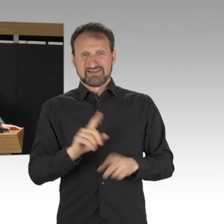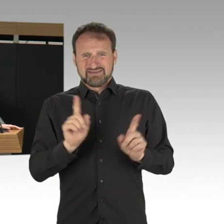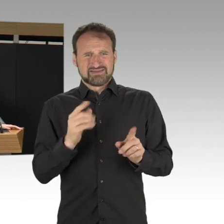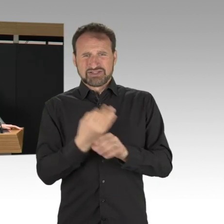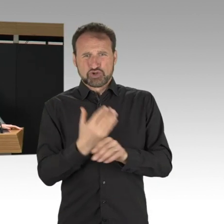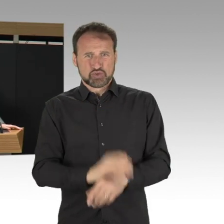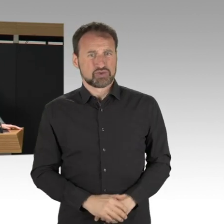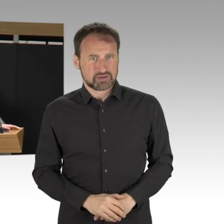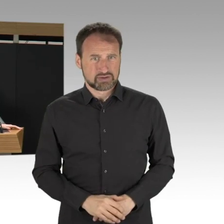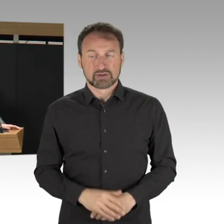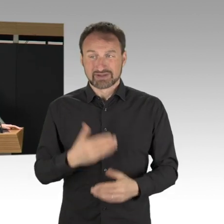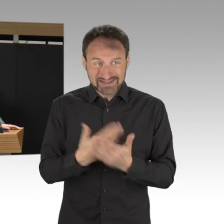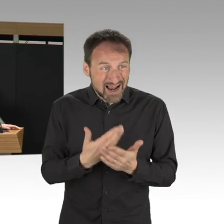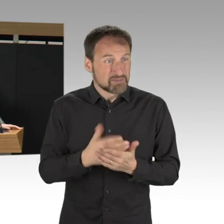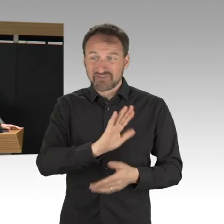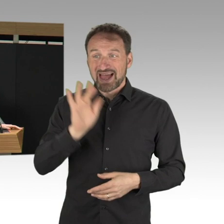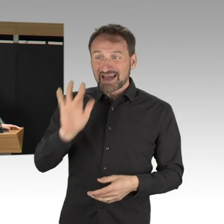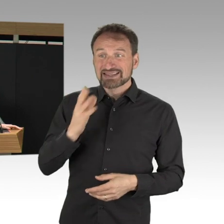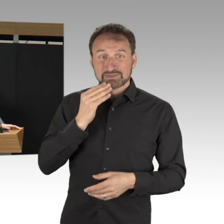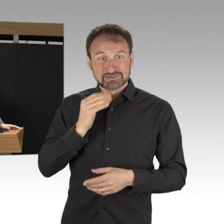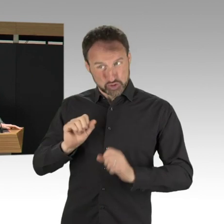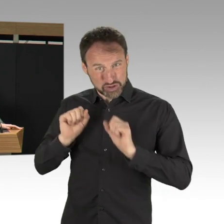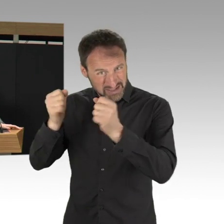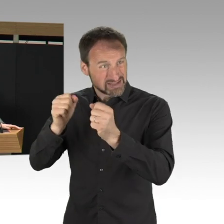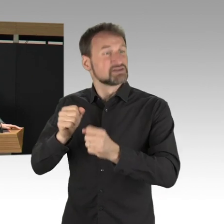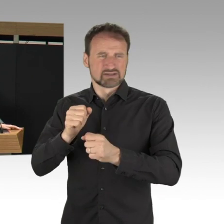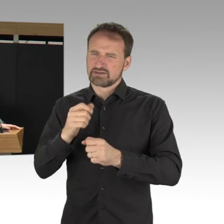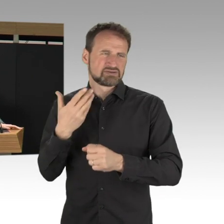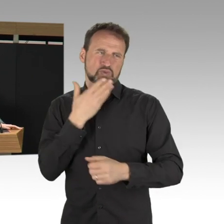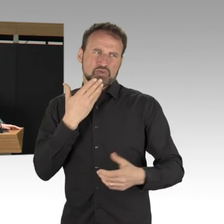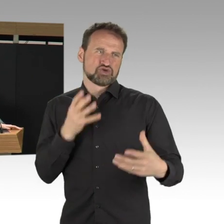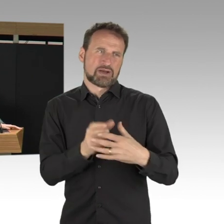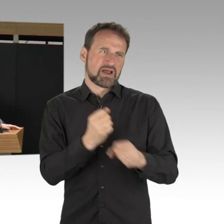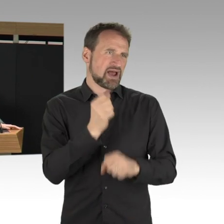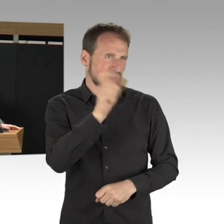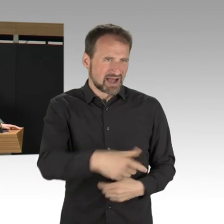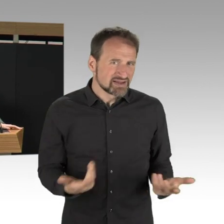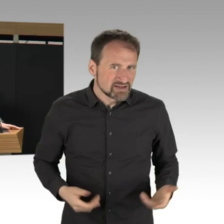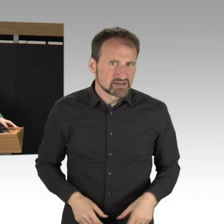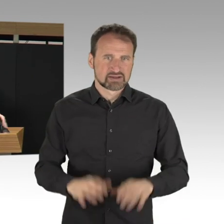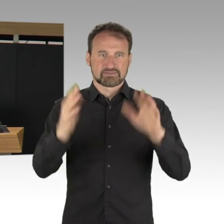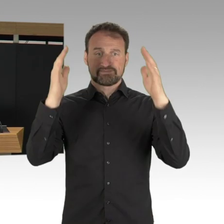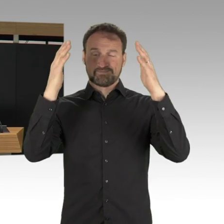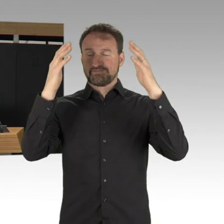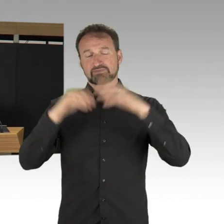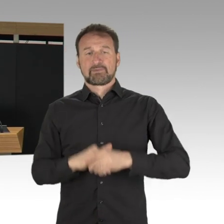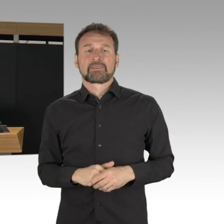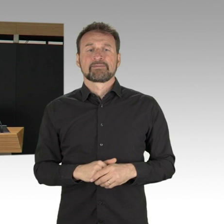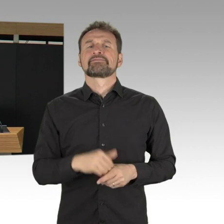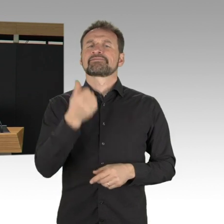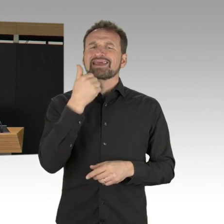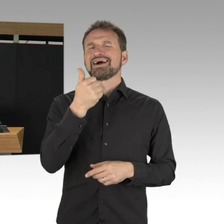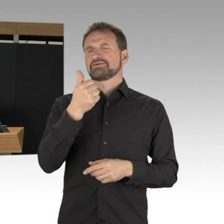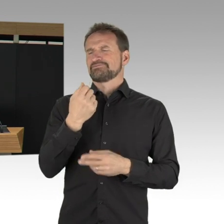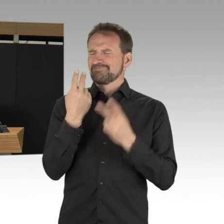Präventionsnetzwerke koordinieren. Und zudem soll sie künftig auch jährlich Daten und Erkenntnisse zu antisemitischen Vorfällen aus verschiedenen